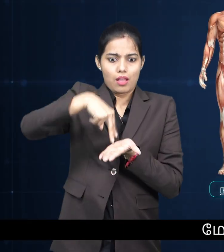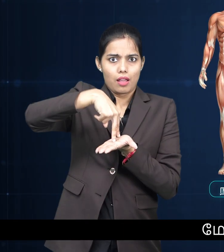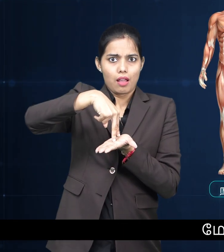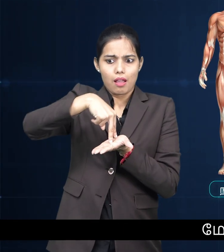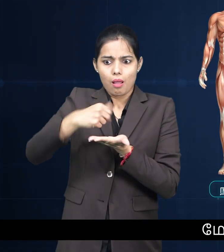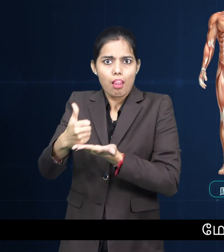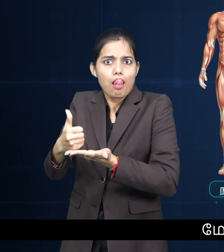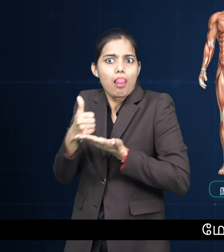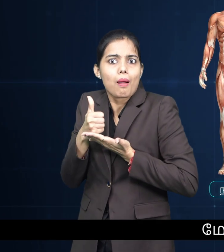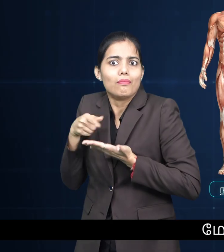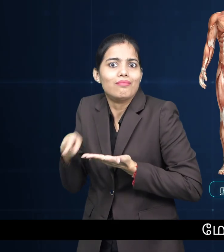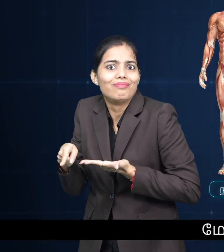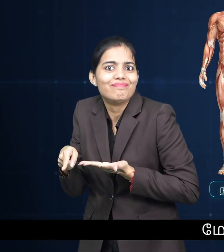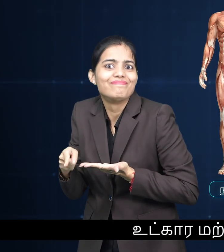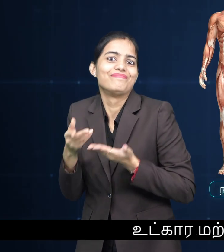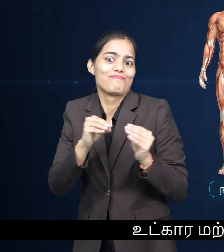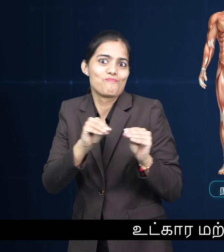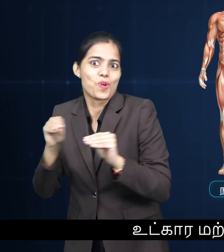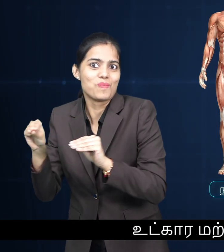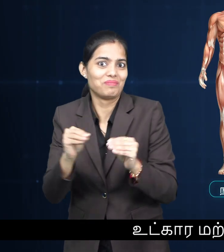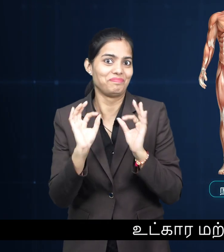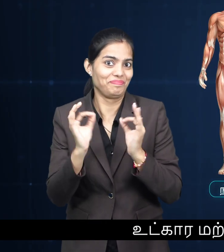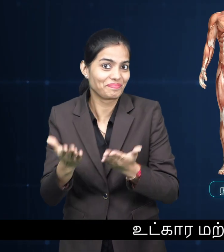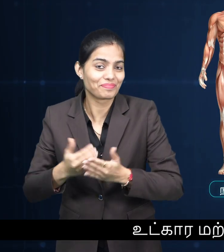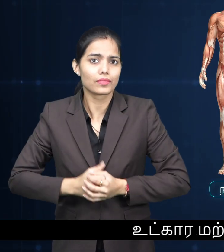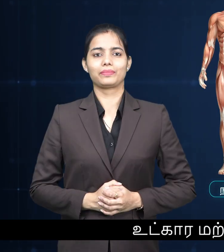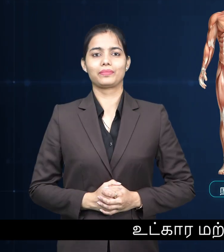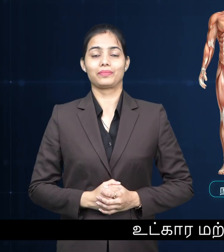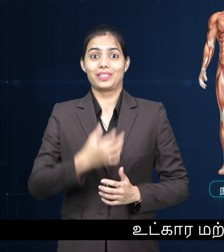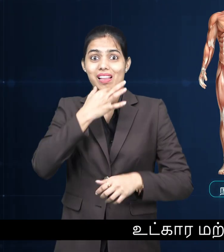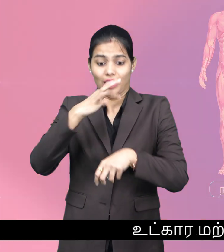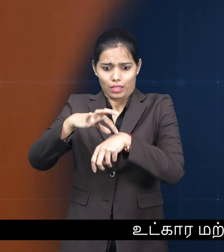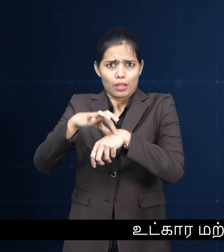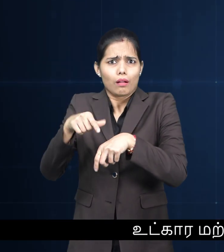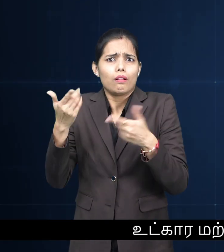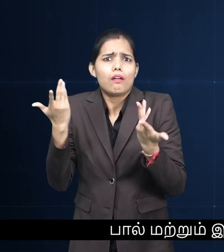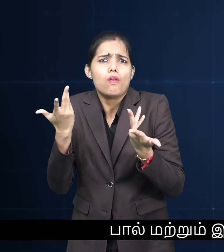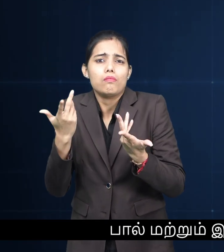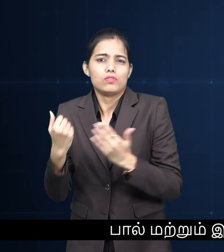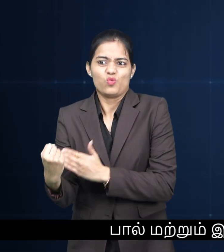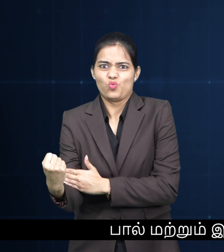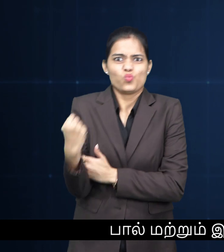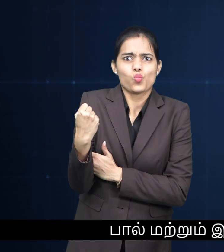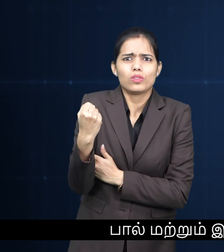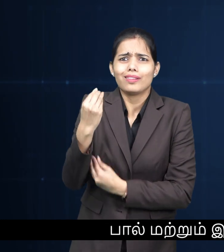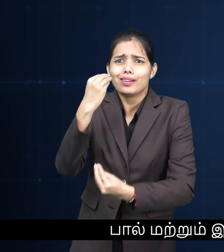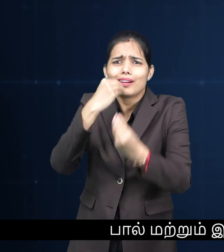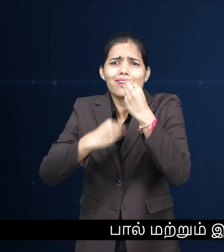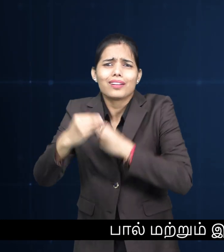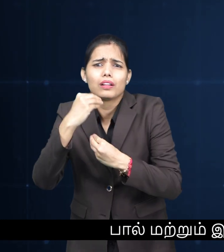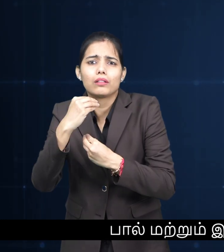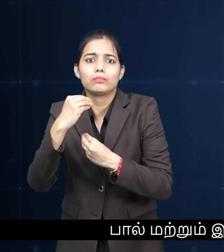மேலும் நாம் நிற்க, உட்கார மற்றும் நடமாட உதவுகிறது. பால் மற்றும்